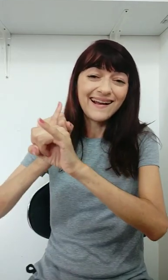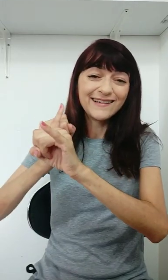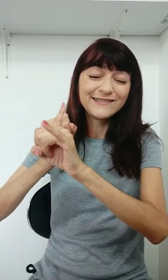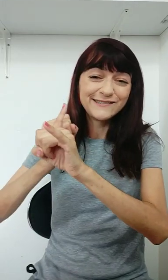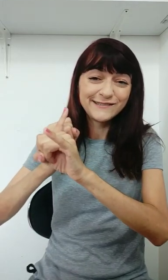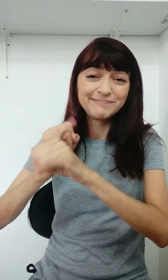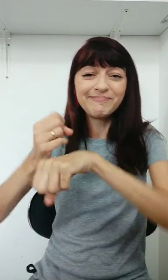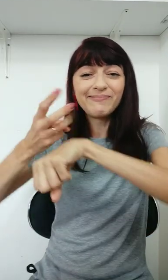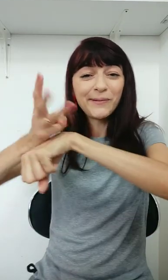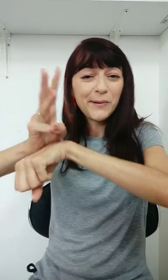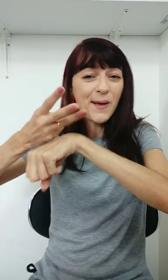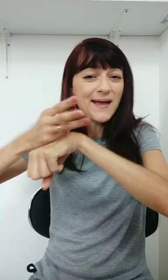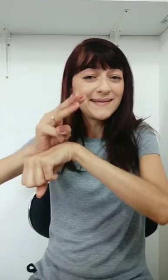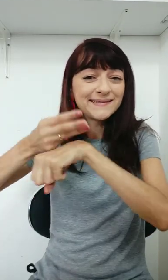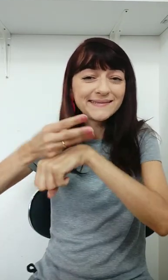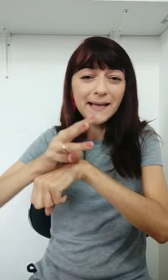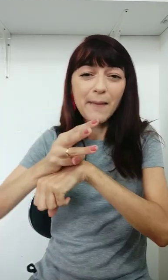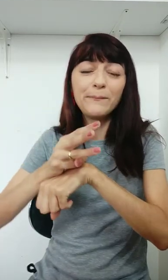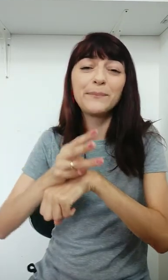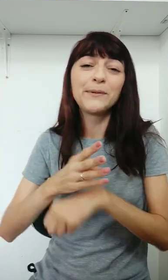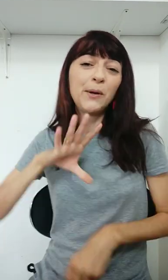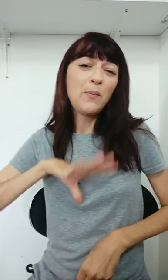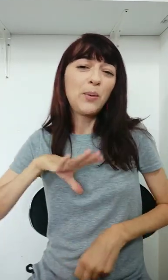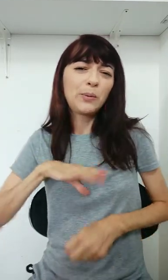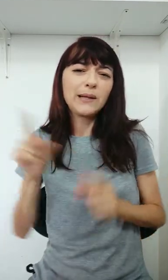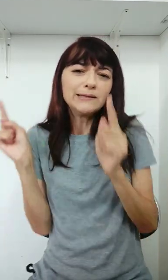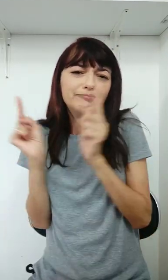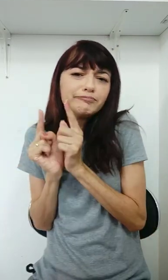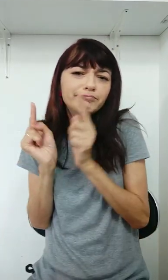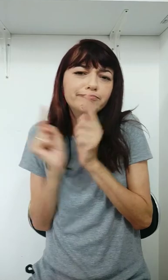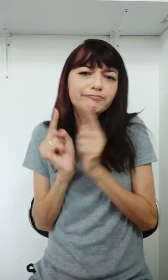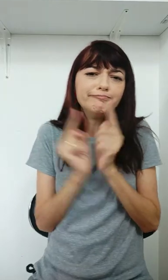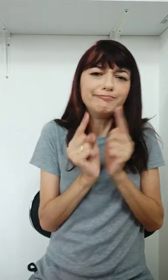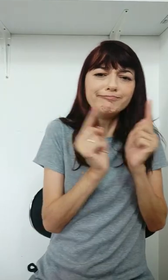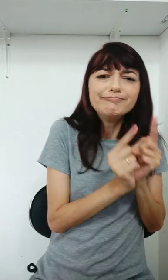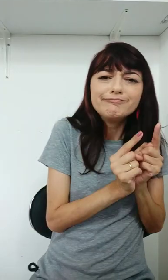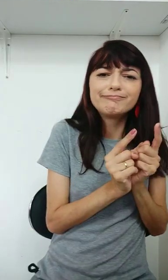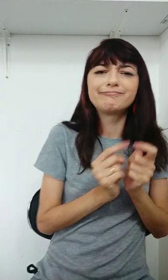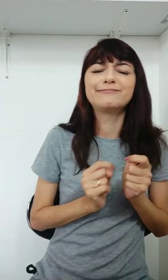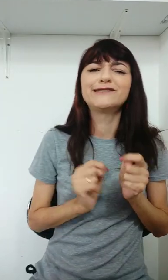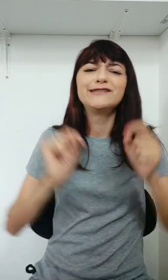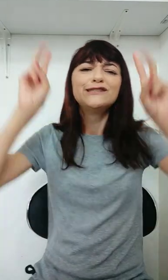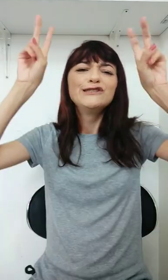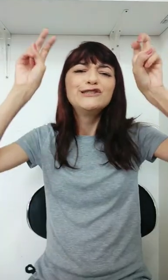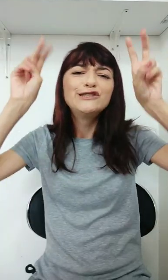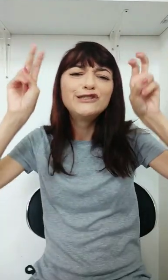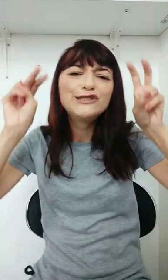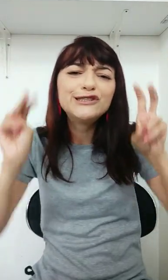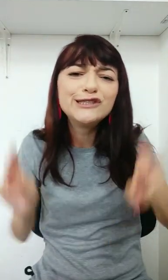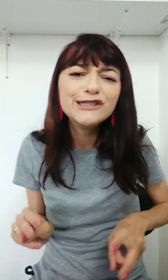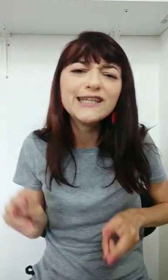adicionais na língua portuguesa de hoje. Por exemplo, hoje, por causa das mídias sociais, por causa dos meios